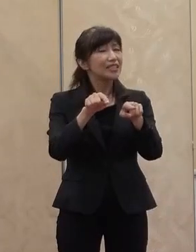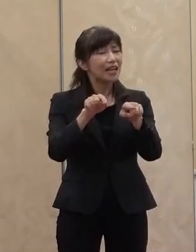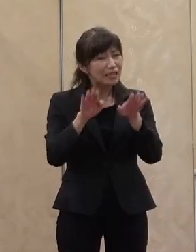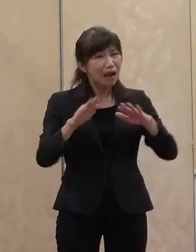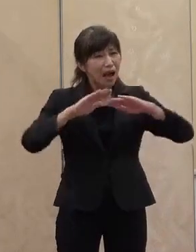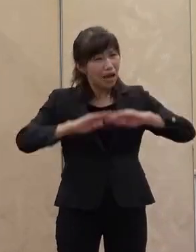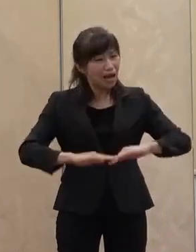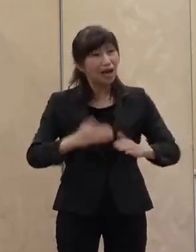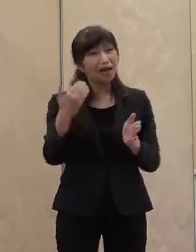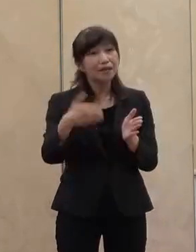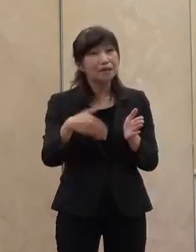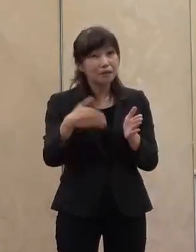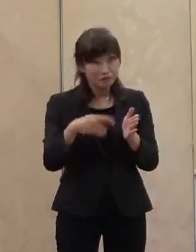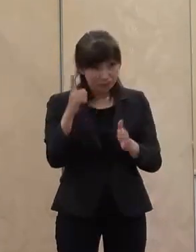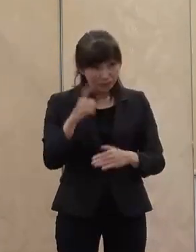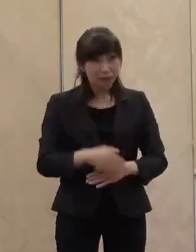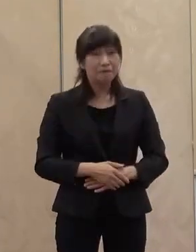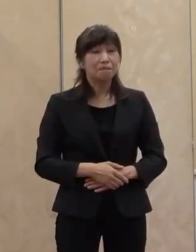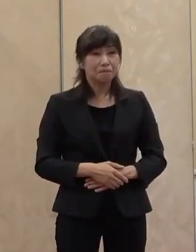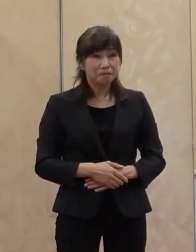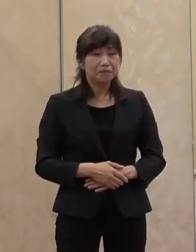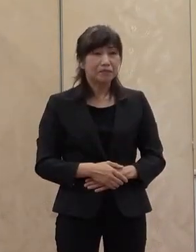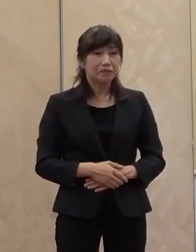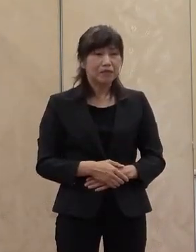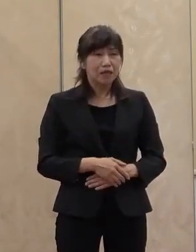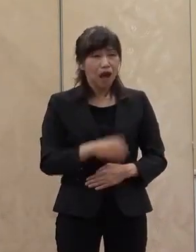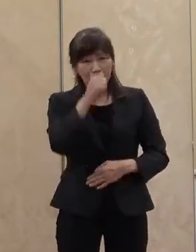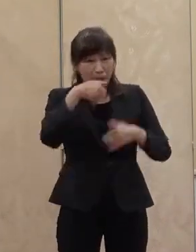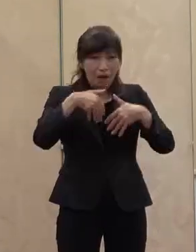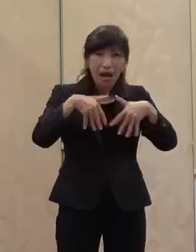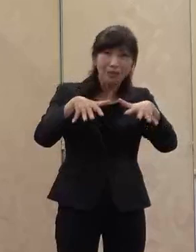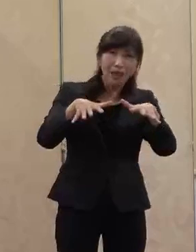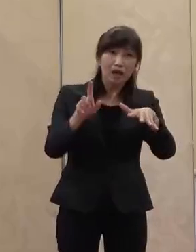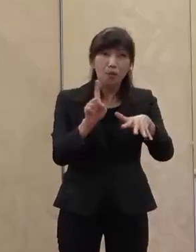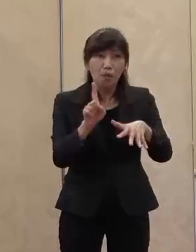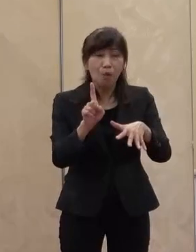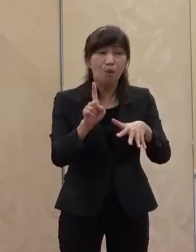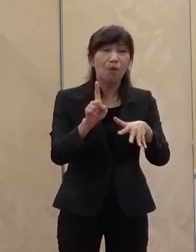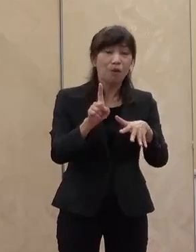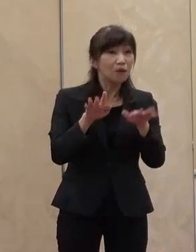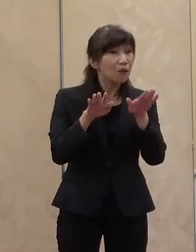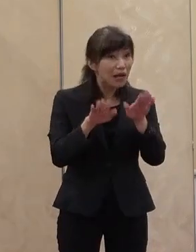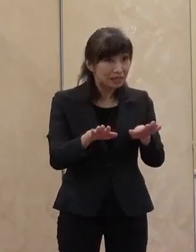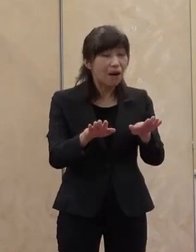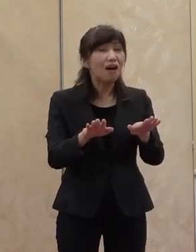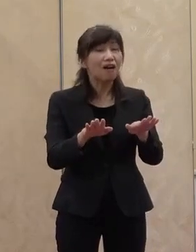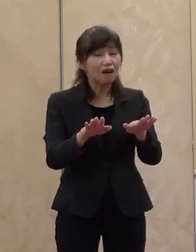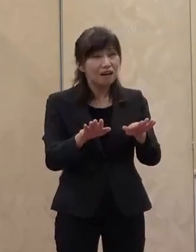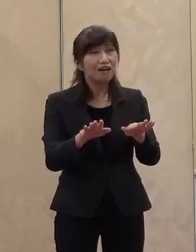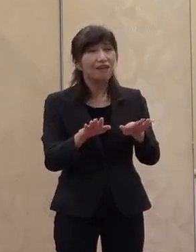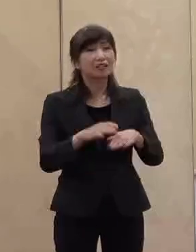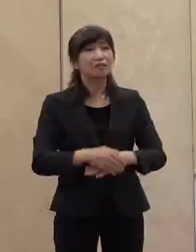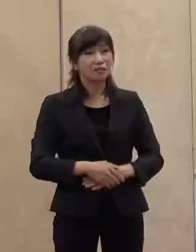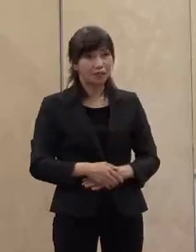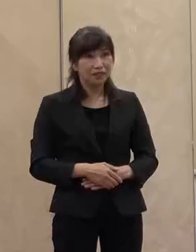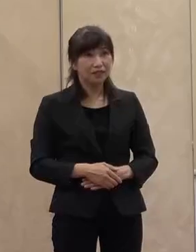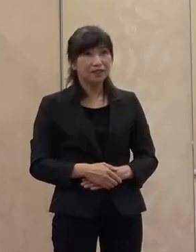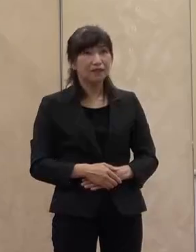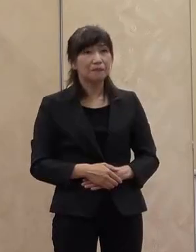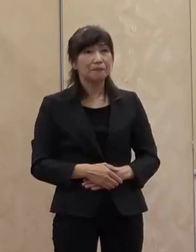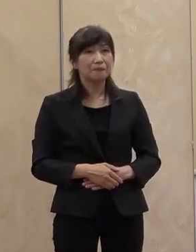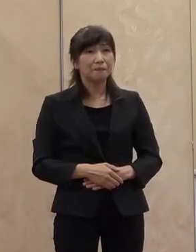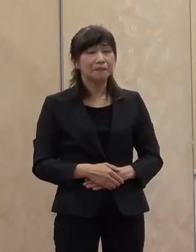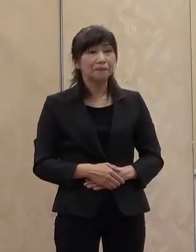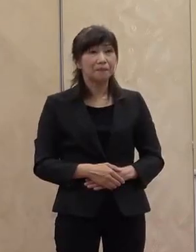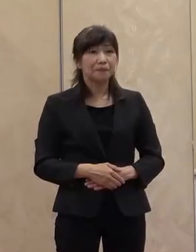から、しかも解散があるんじゃないかとか言われている中でね、なかなか安定している状況じゃないので、そ